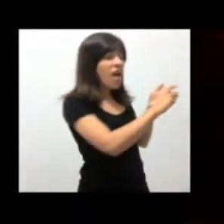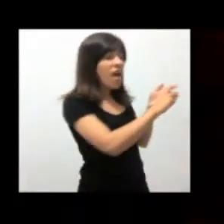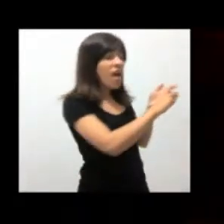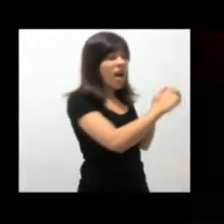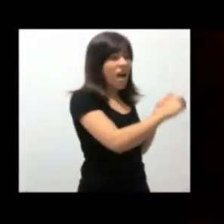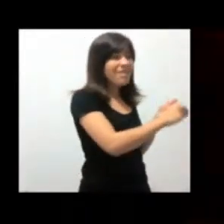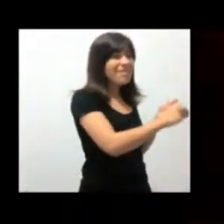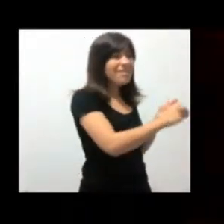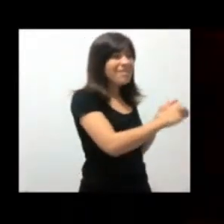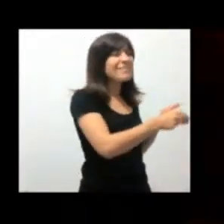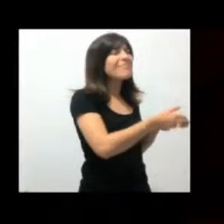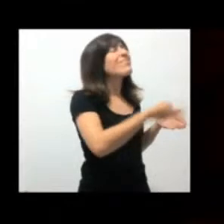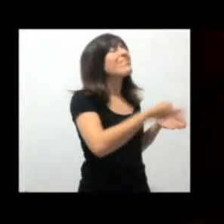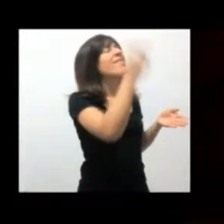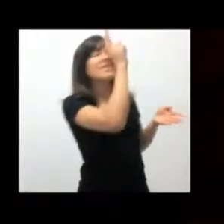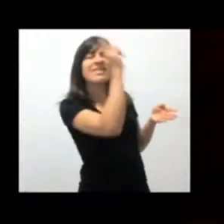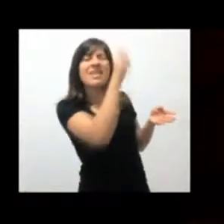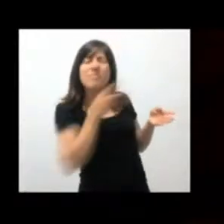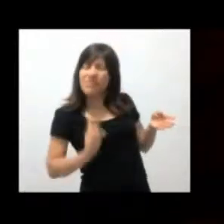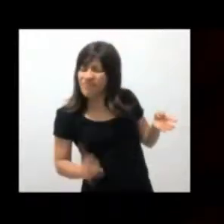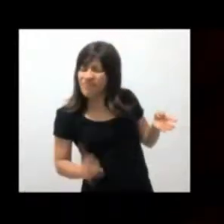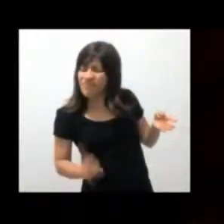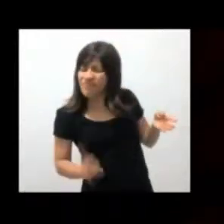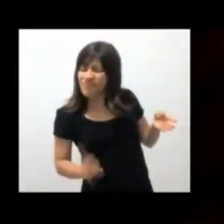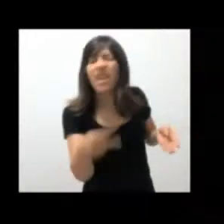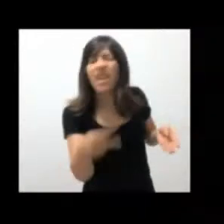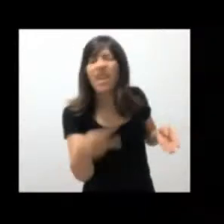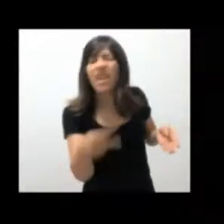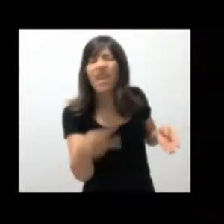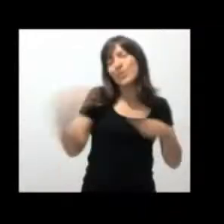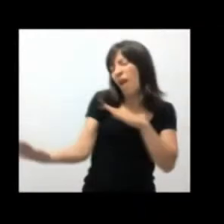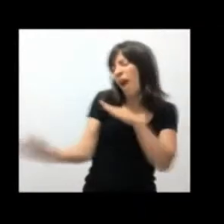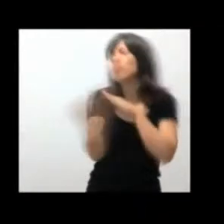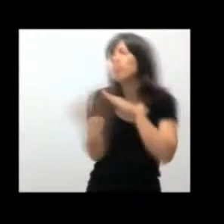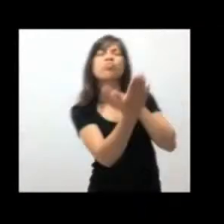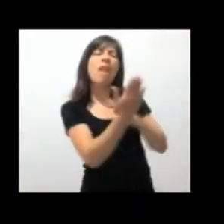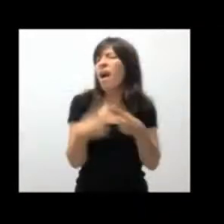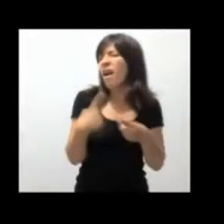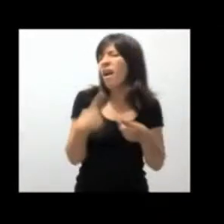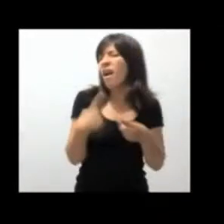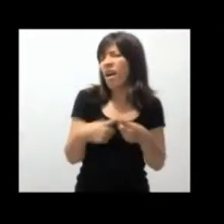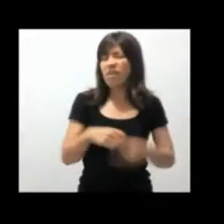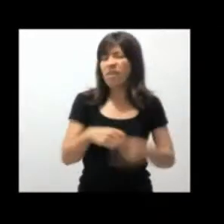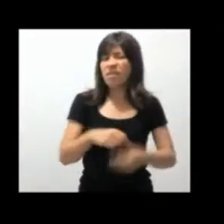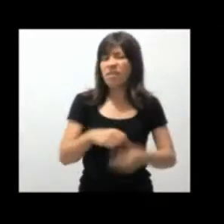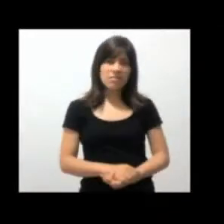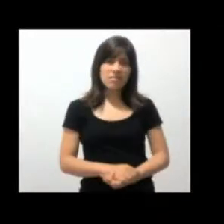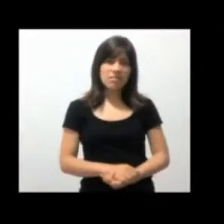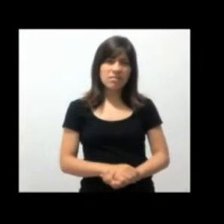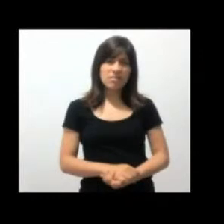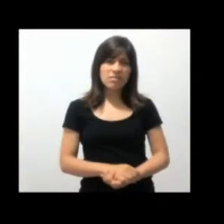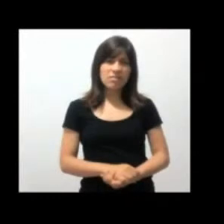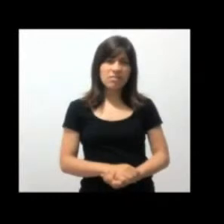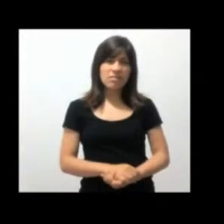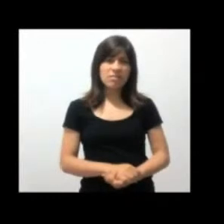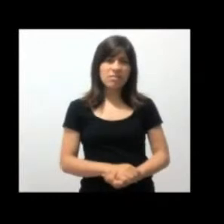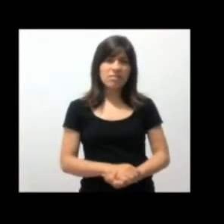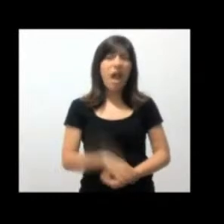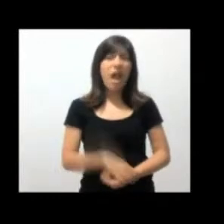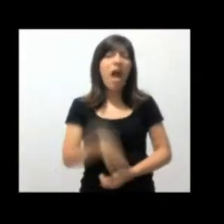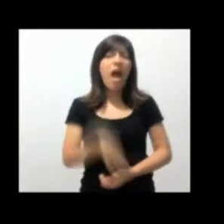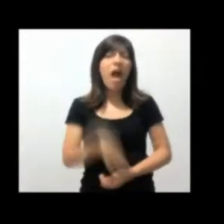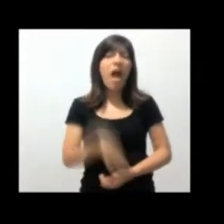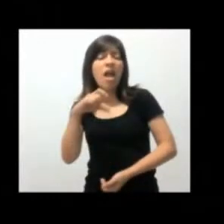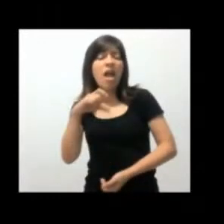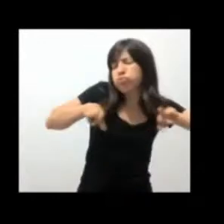quê? Se existem tantas pessoas como eu no mundo, a